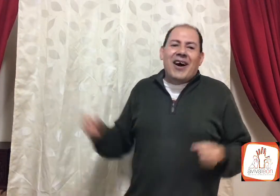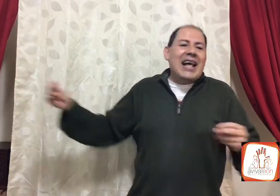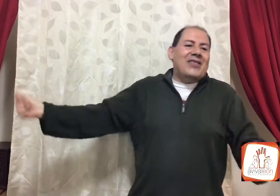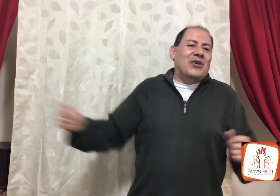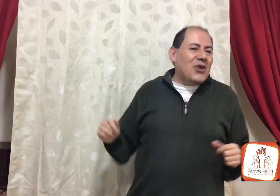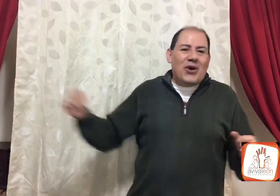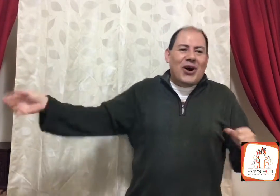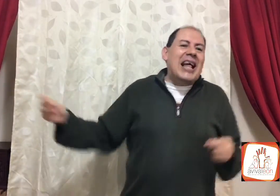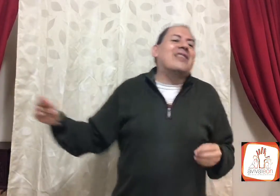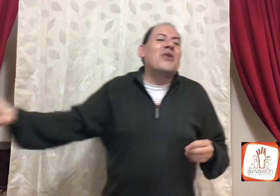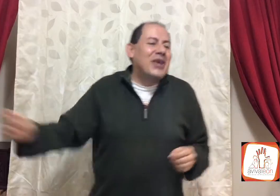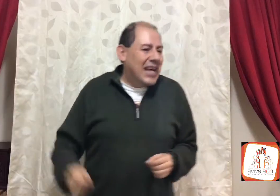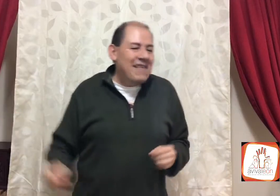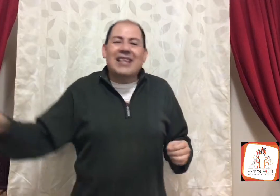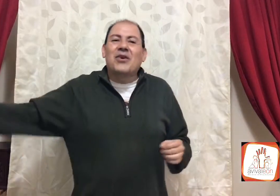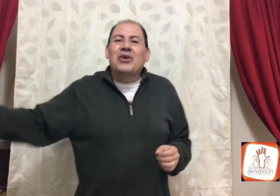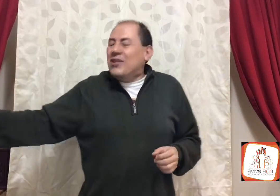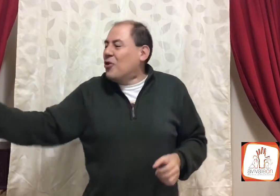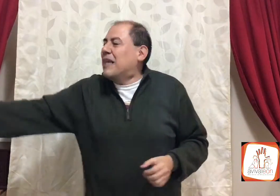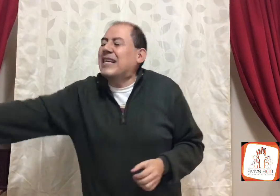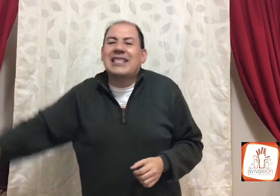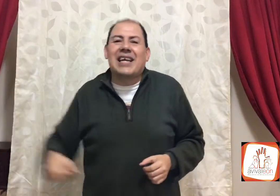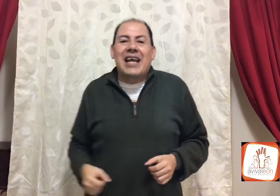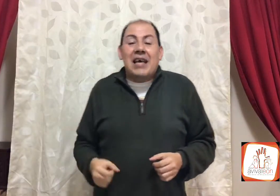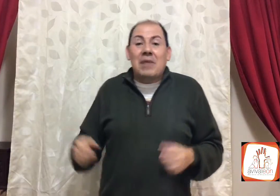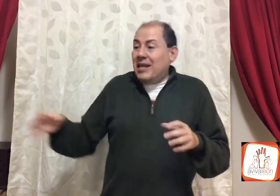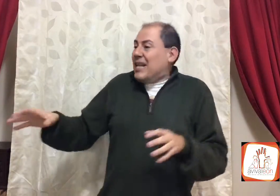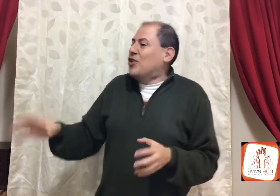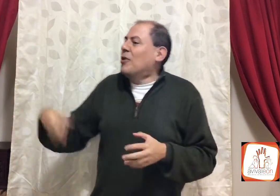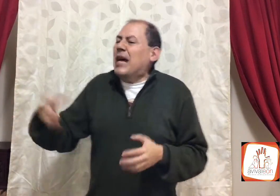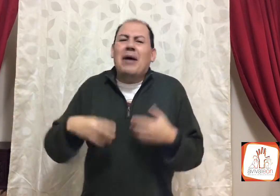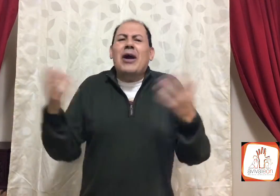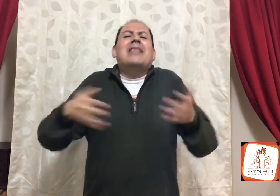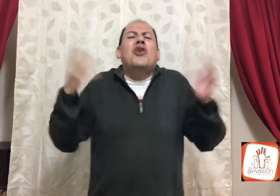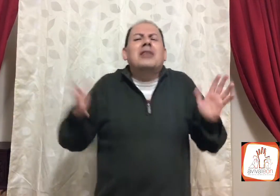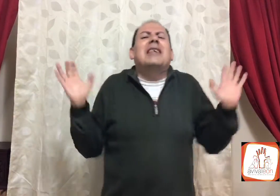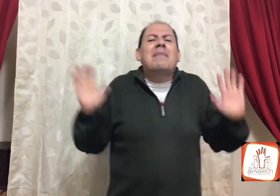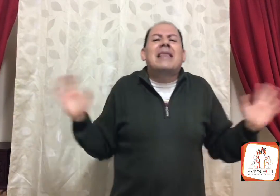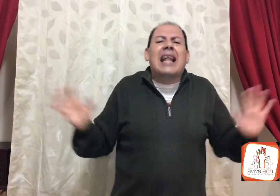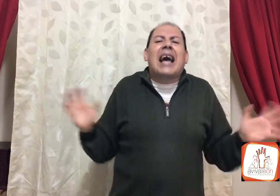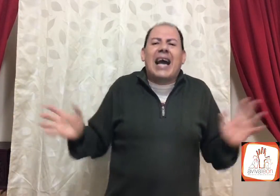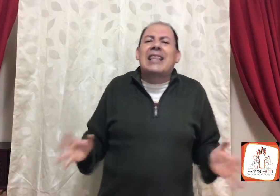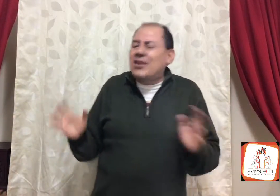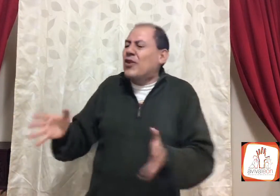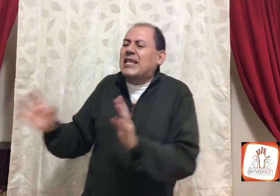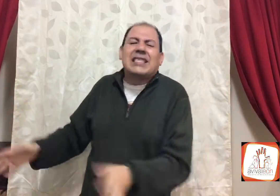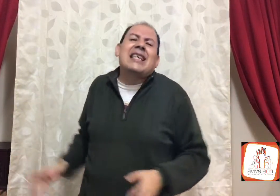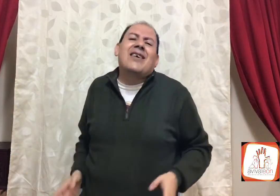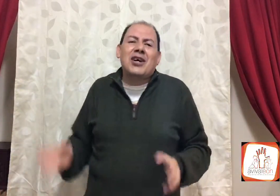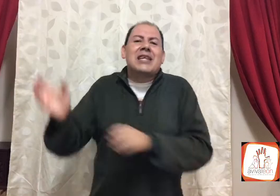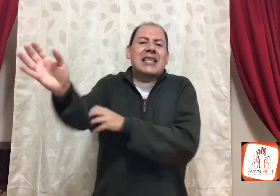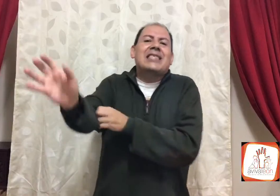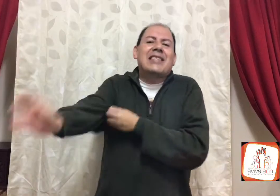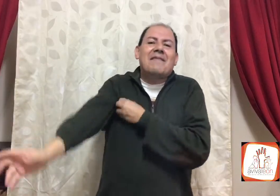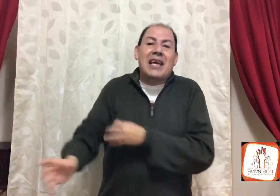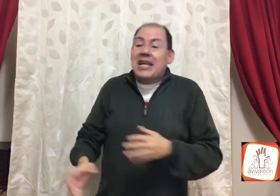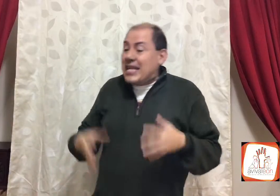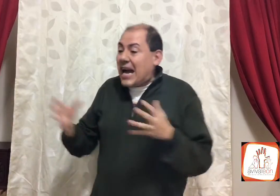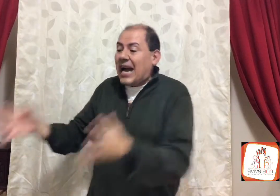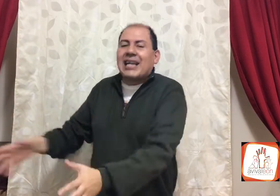ahora tú, tú, ahora tú, a ver tú, tú vas a ser, yo, ahora yo, se me da la gana, yo decido, y está bien, y agarra